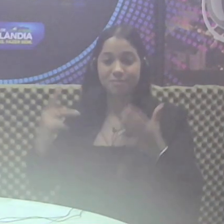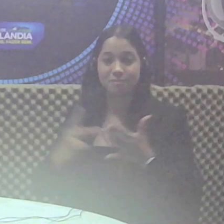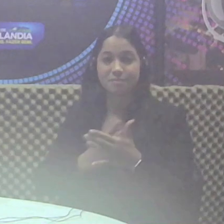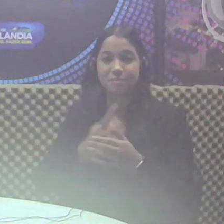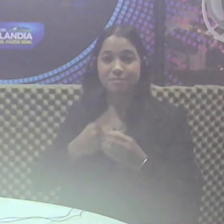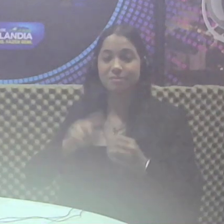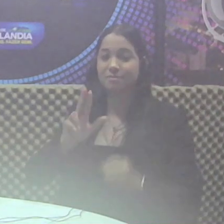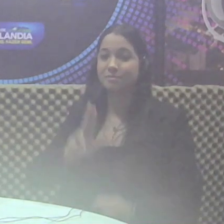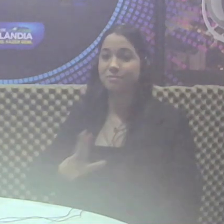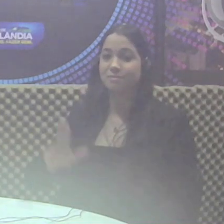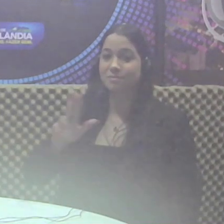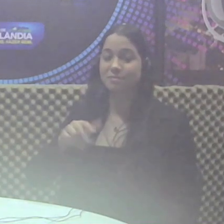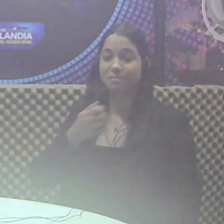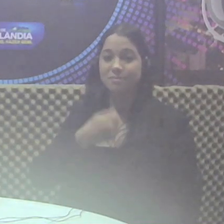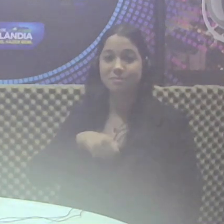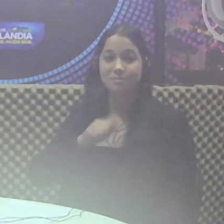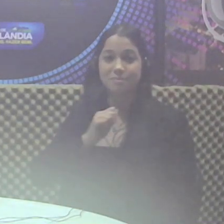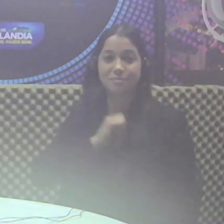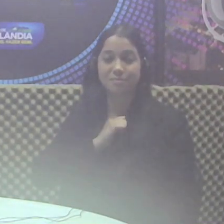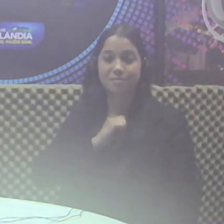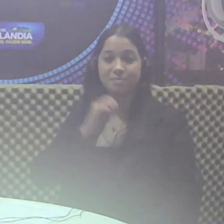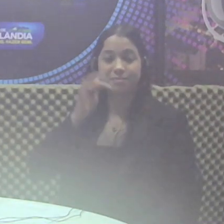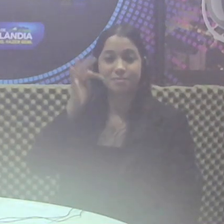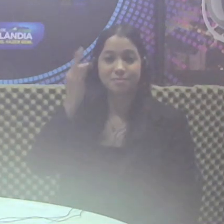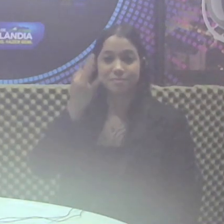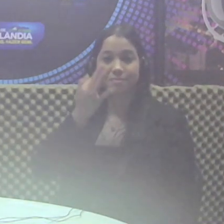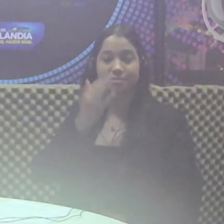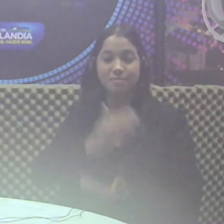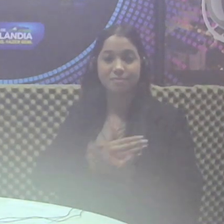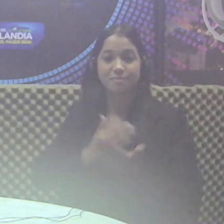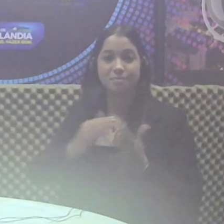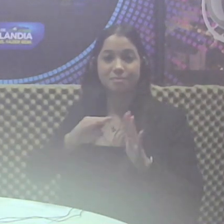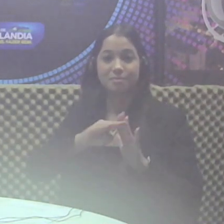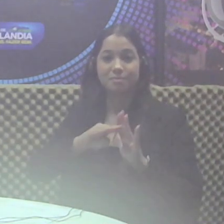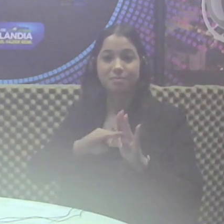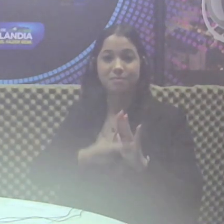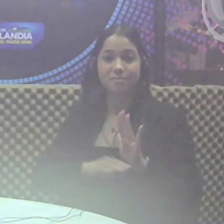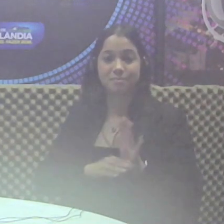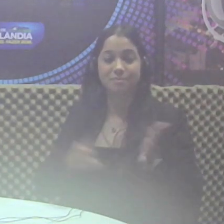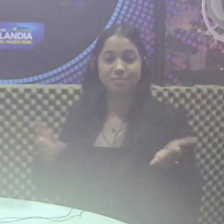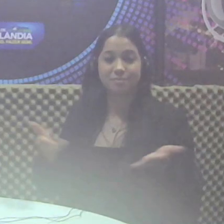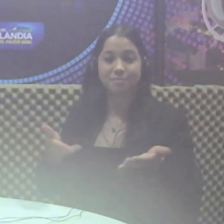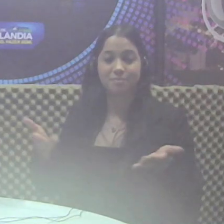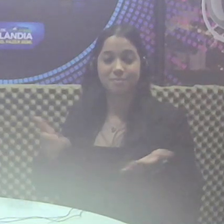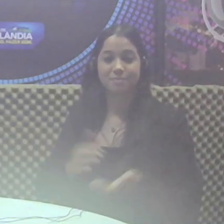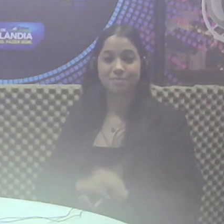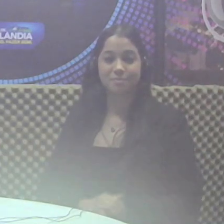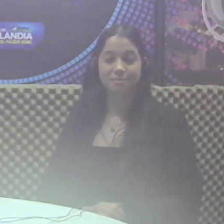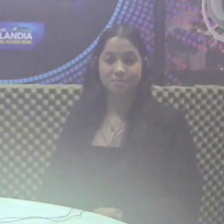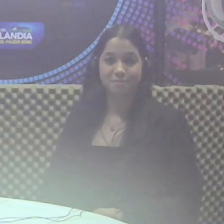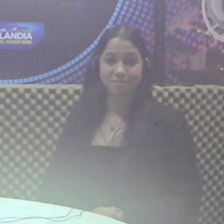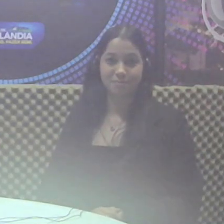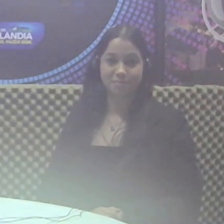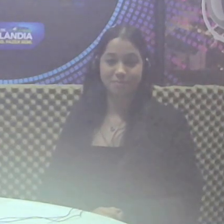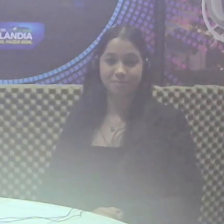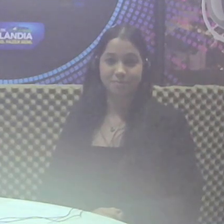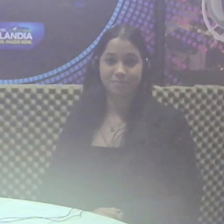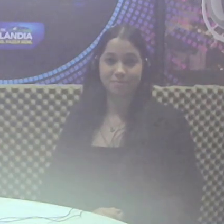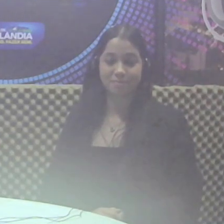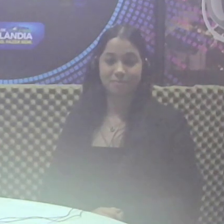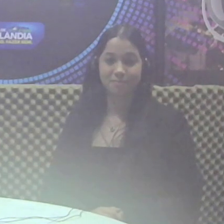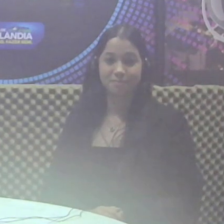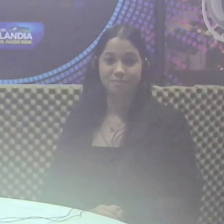fato acontece em Uberlândia. Eu sou o Fernando Cássio e começamos com os destaques da edição de hoje.